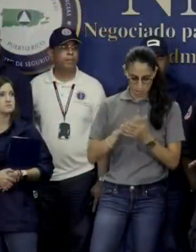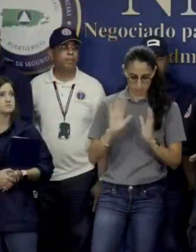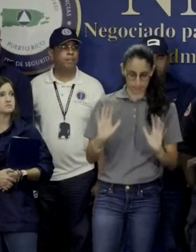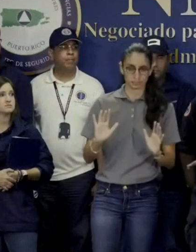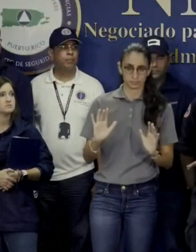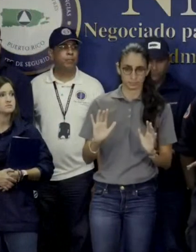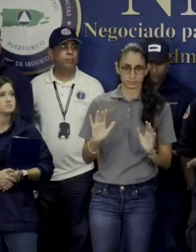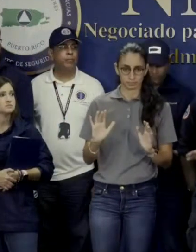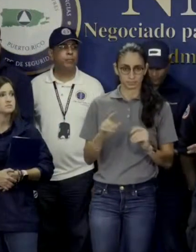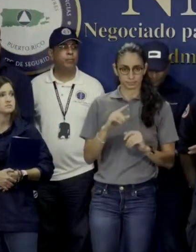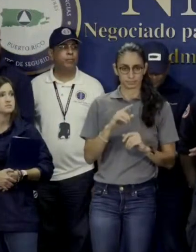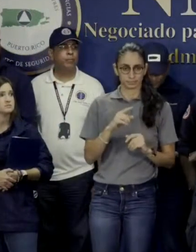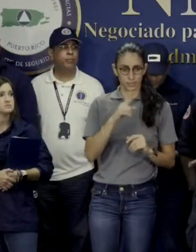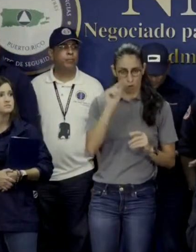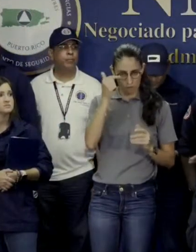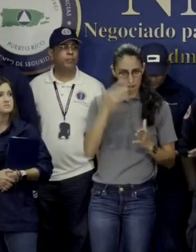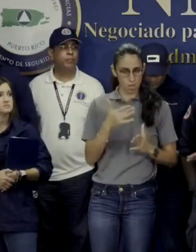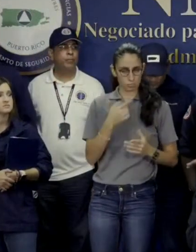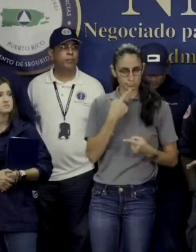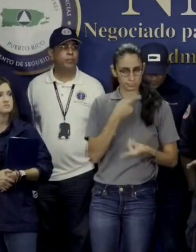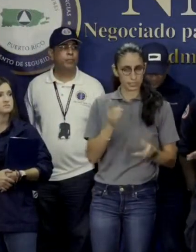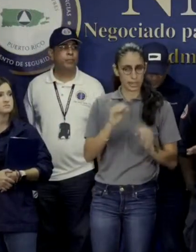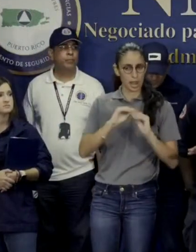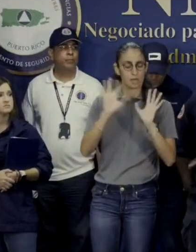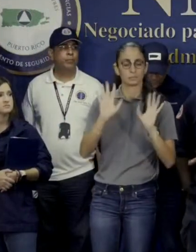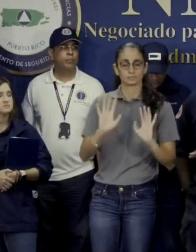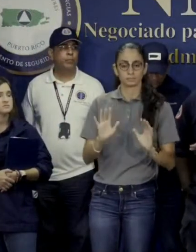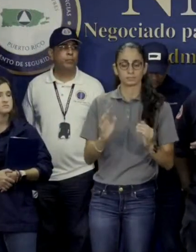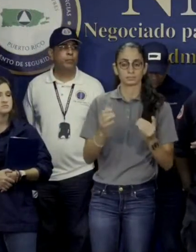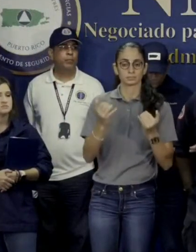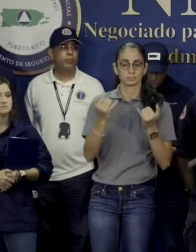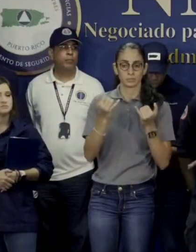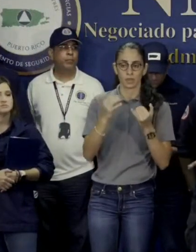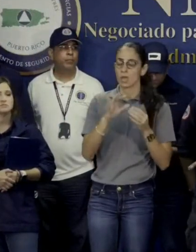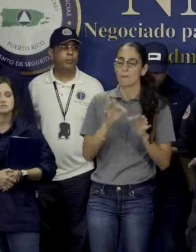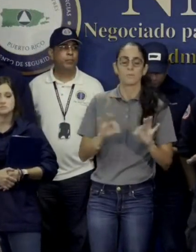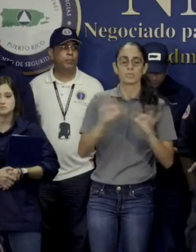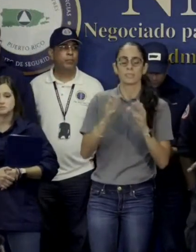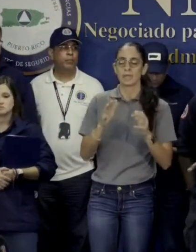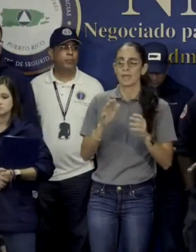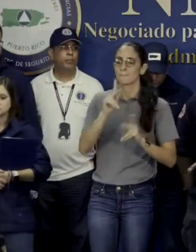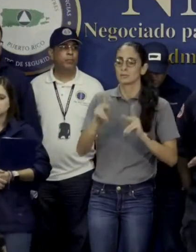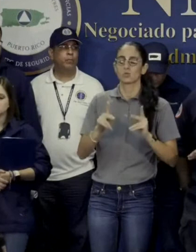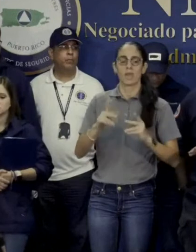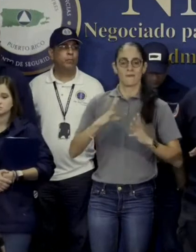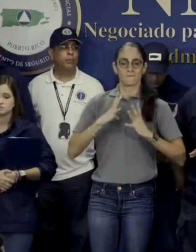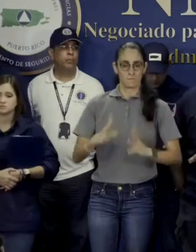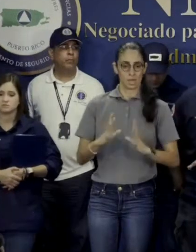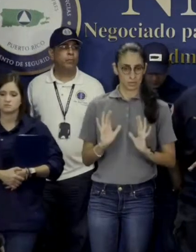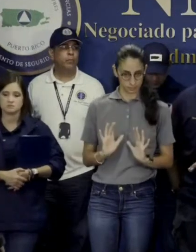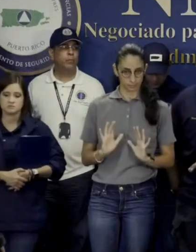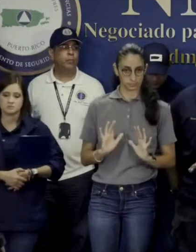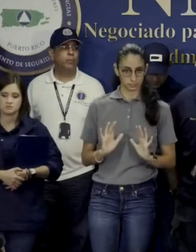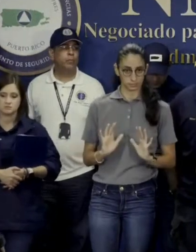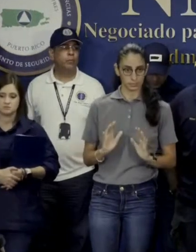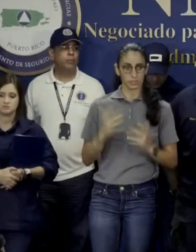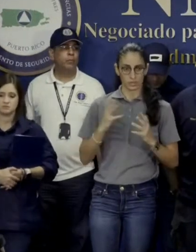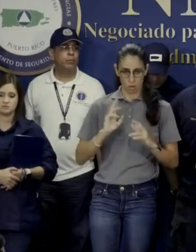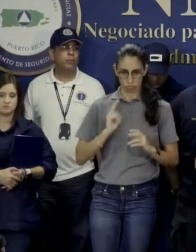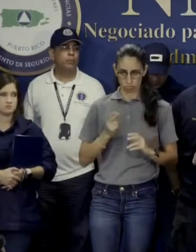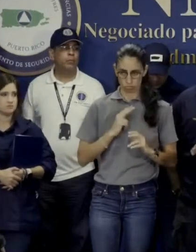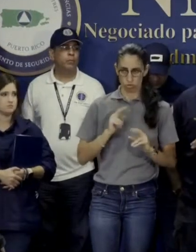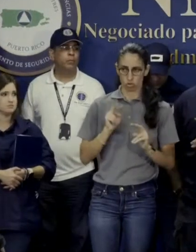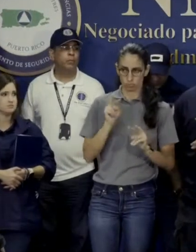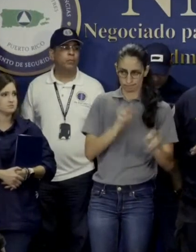el mensaje ha sido claro. Hoy es día de que todo el mundo esté bien y esté seguro, sin duda alguna. Ya estamos mirando la condición